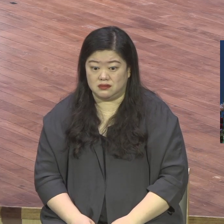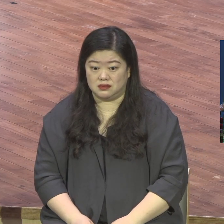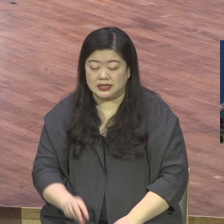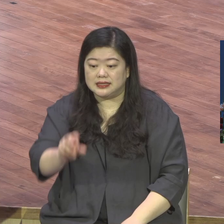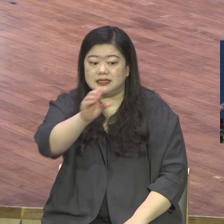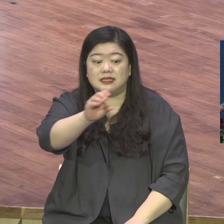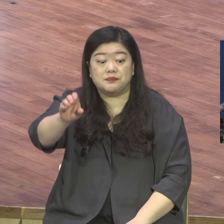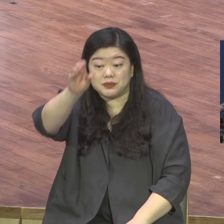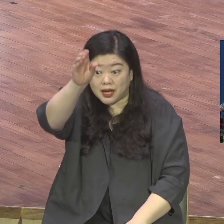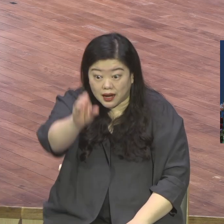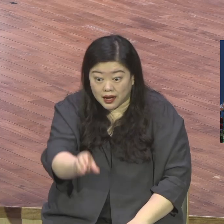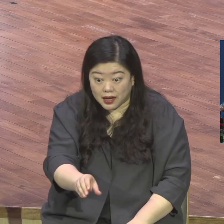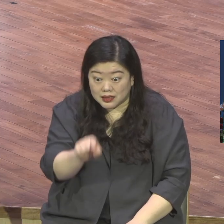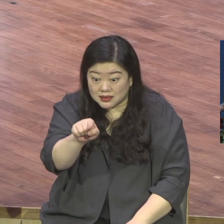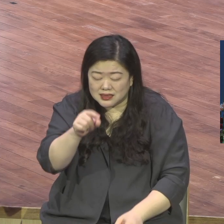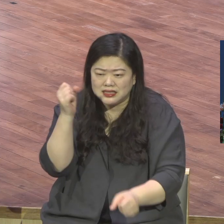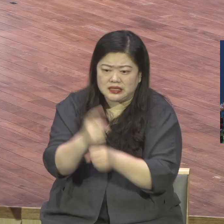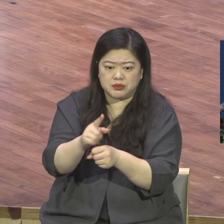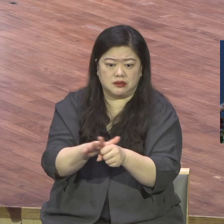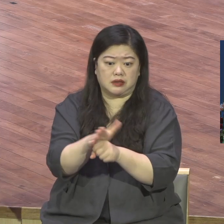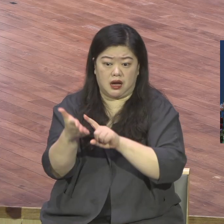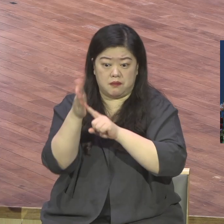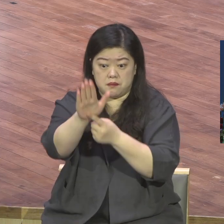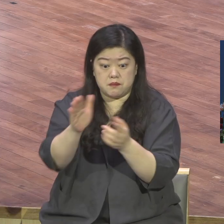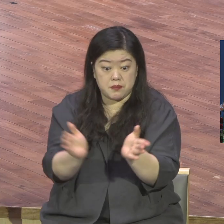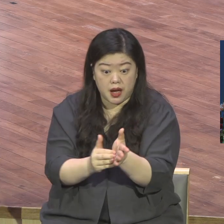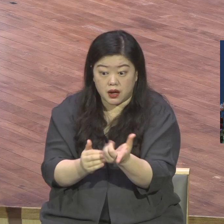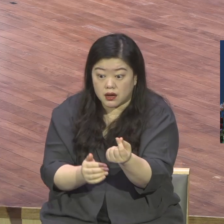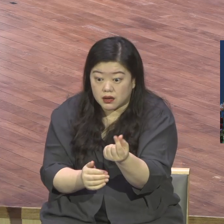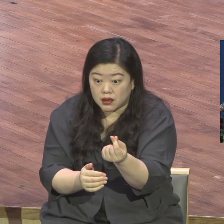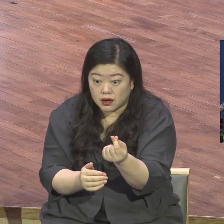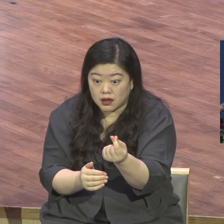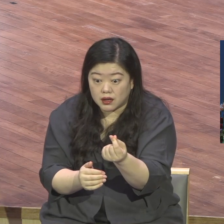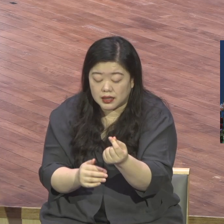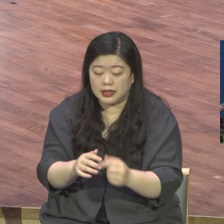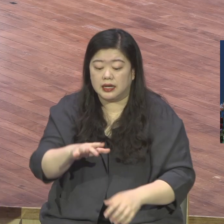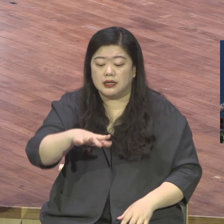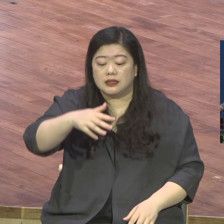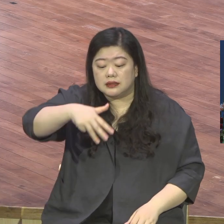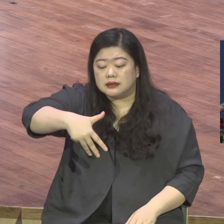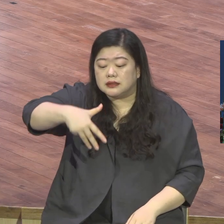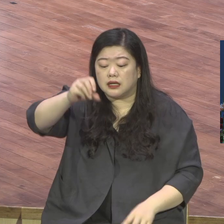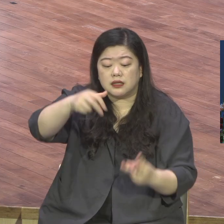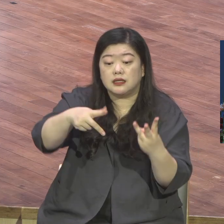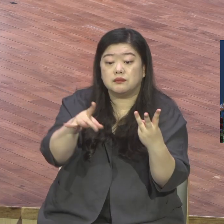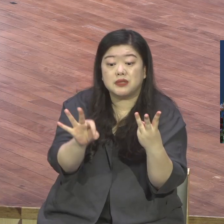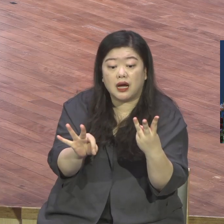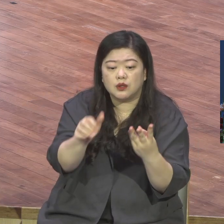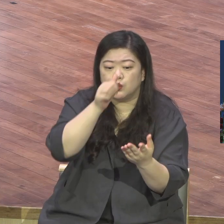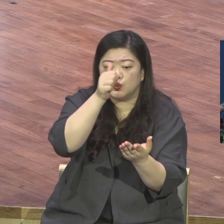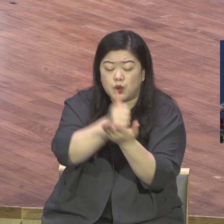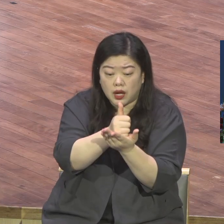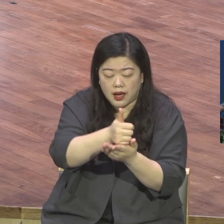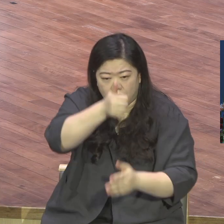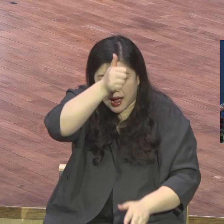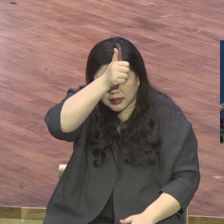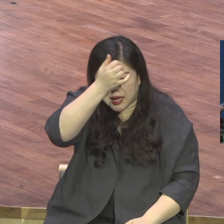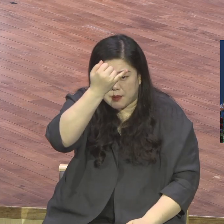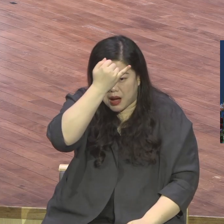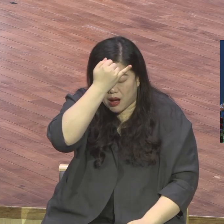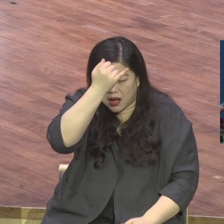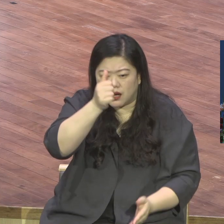복음이라고. 창세기 3장 사건을 위해서 두려워 떨고 있는 아담과 하와를 하나님께서